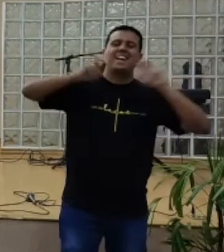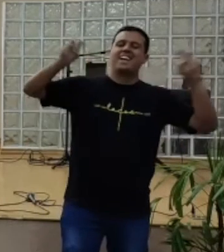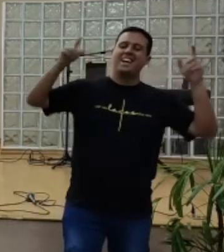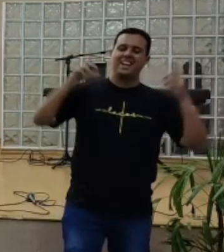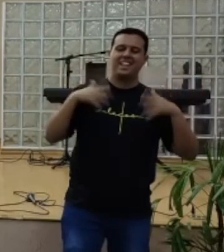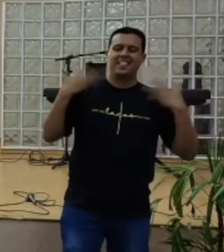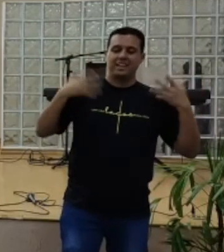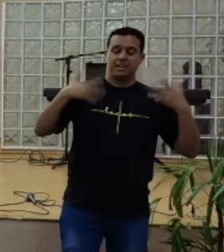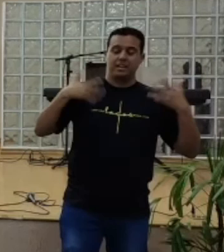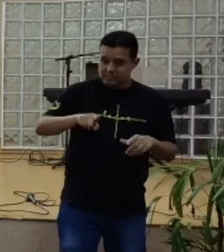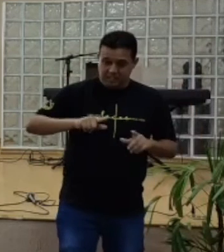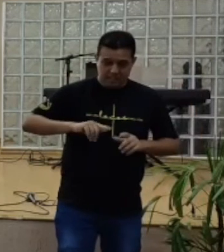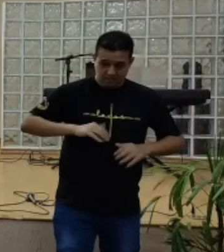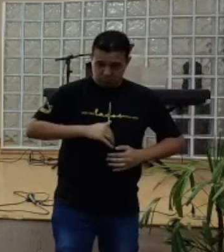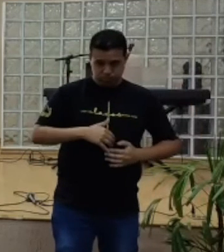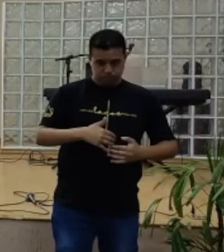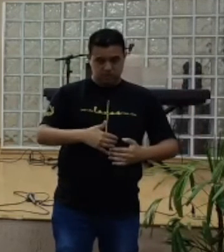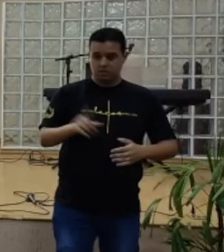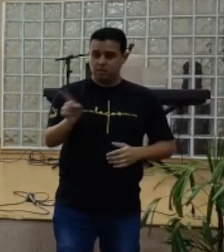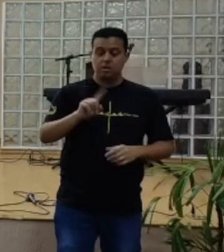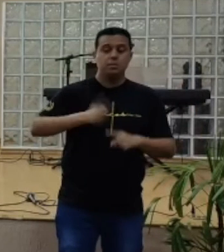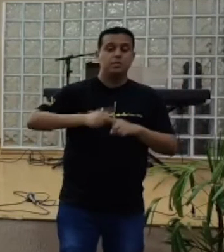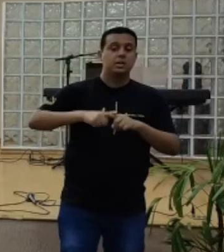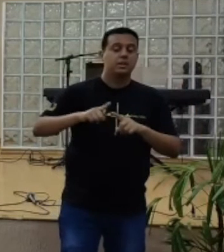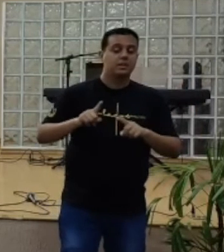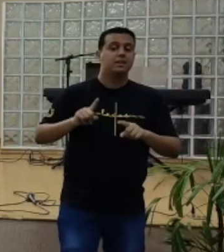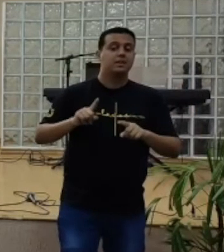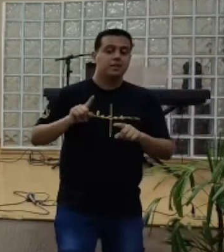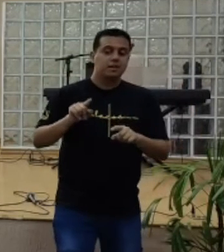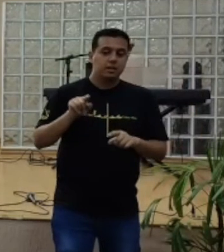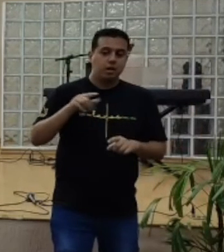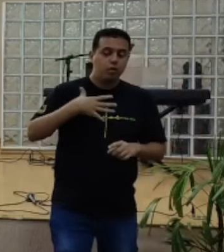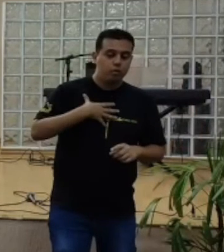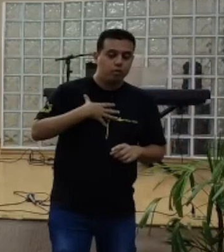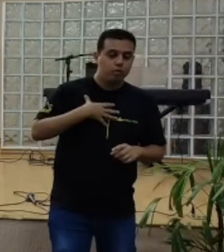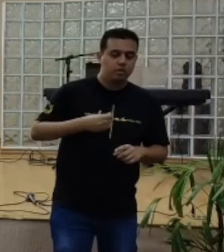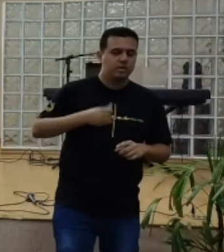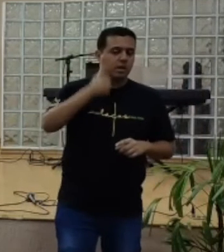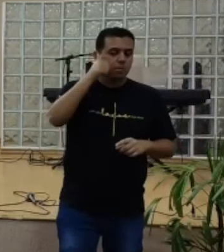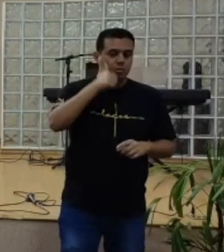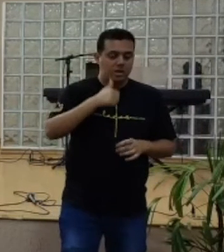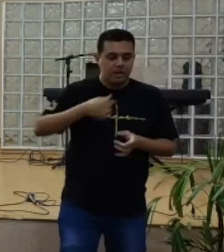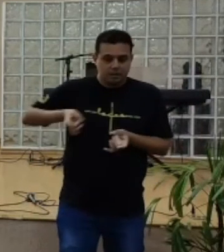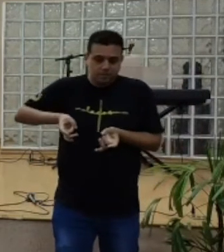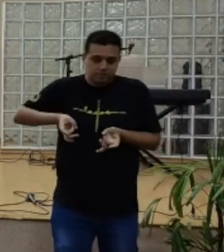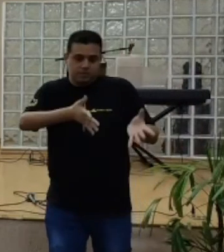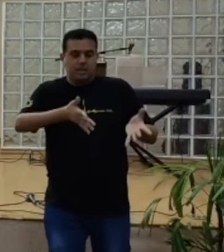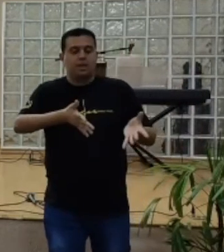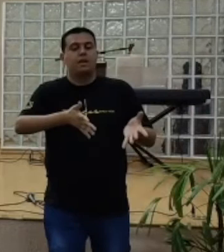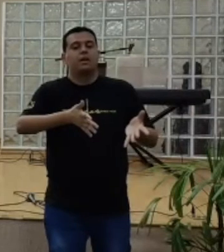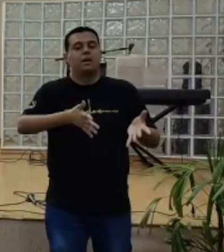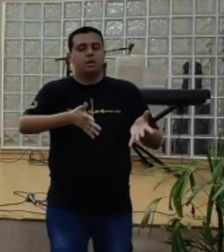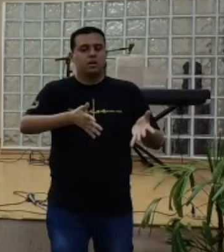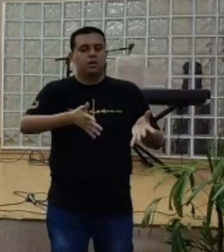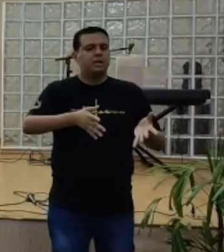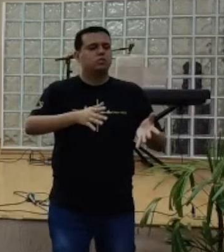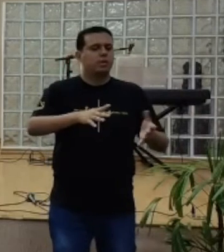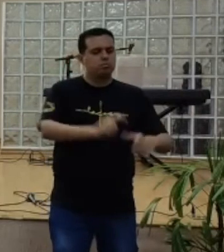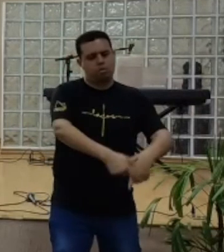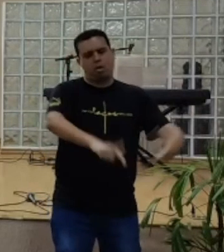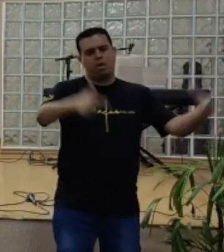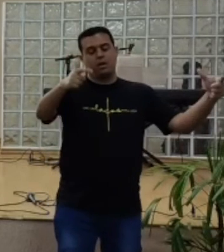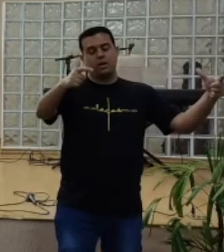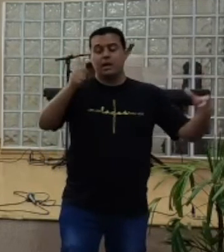dores de parto, porque os filhos da mulher abandonada são mais numerosos do que os filhos da que tem marido. Mas